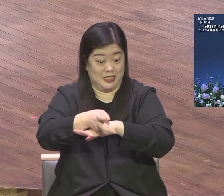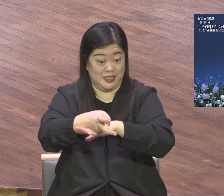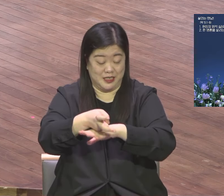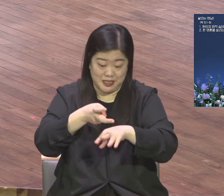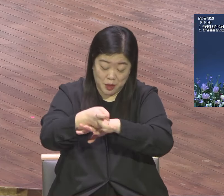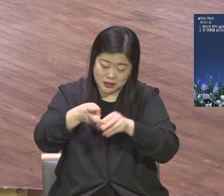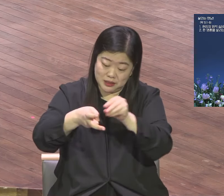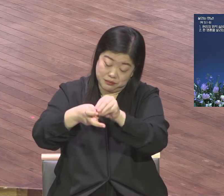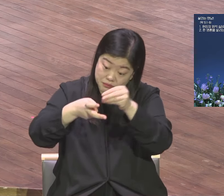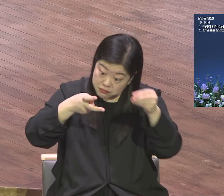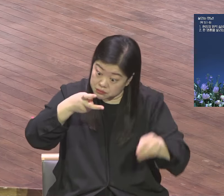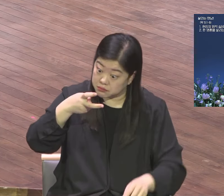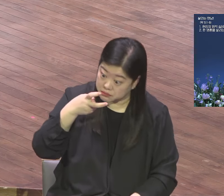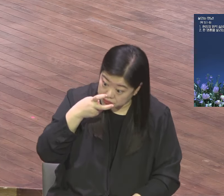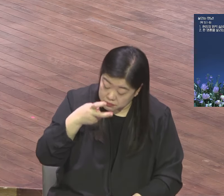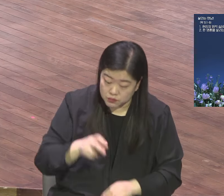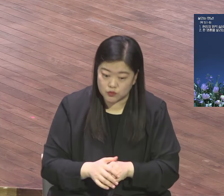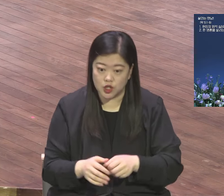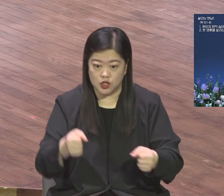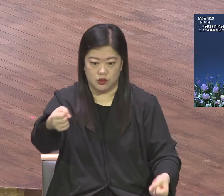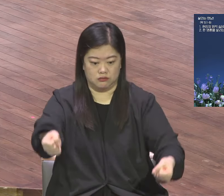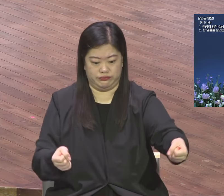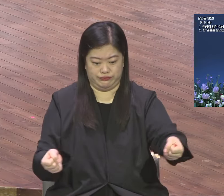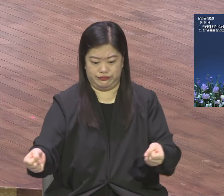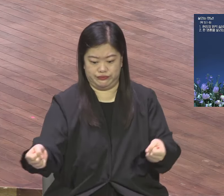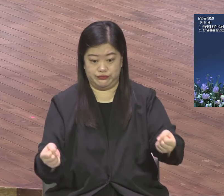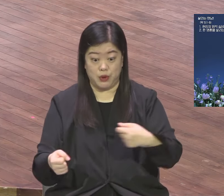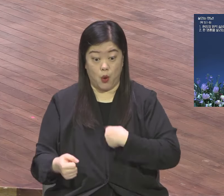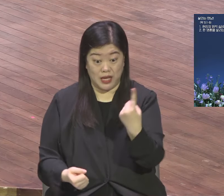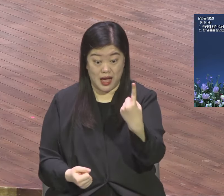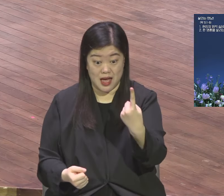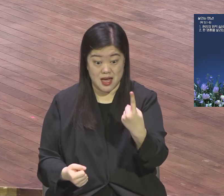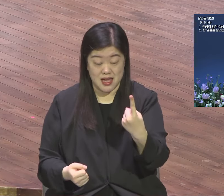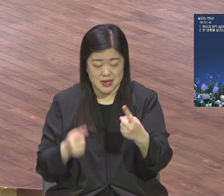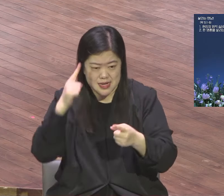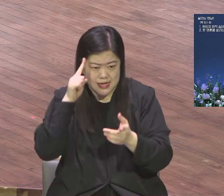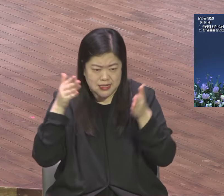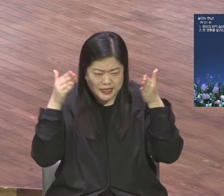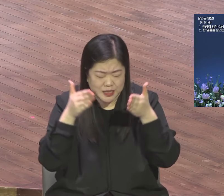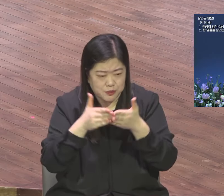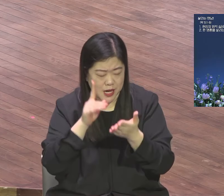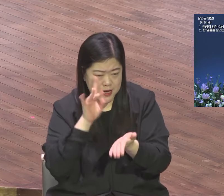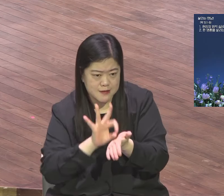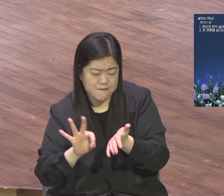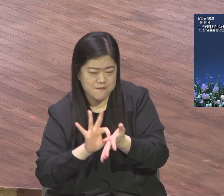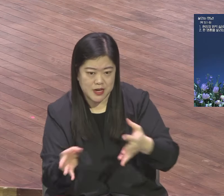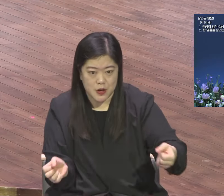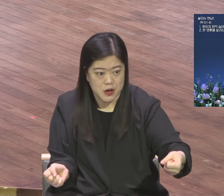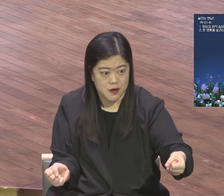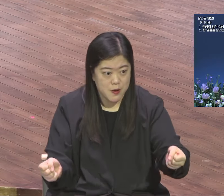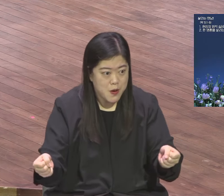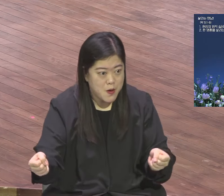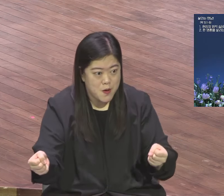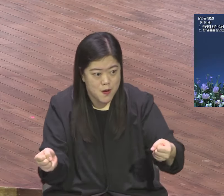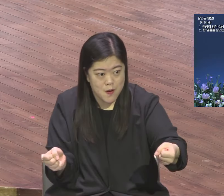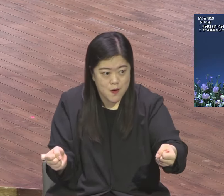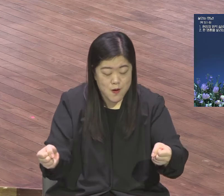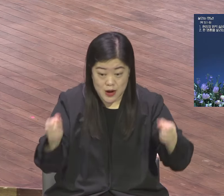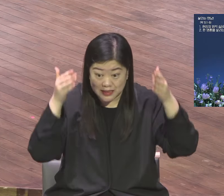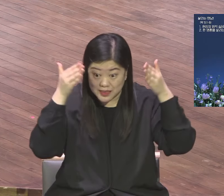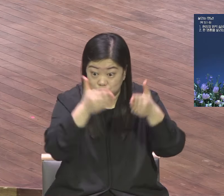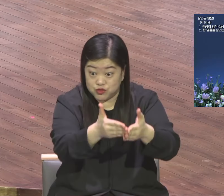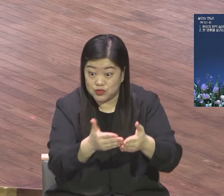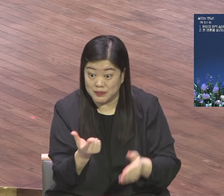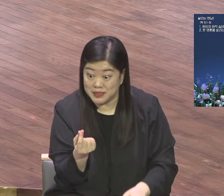안을 들여다봐라. 운전자 혼자 온갖 신경을 다 세우며 버스를 운전하기 위해서 모든